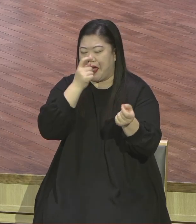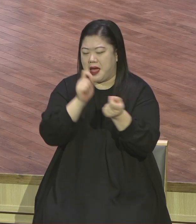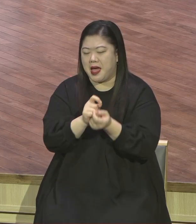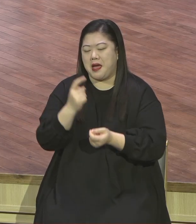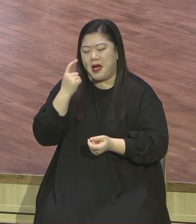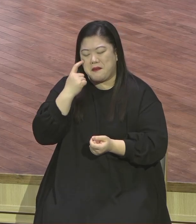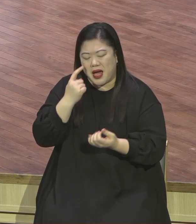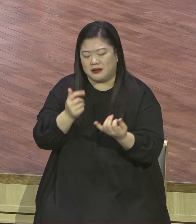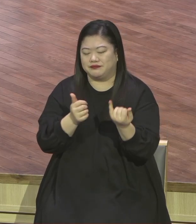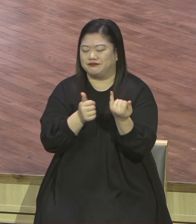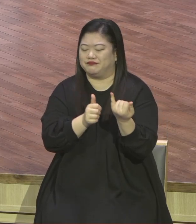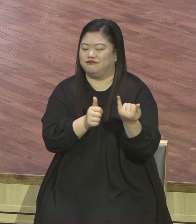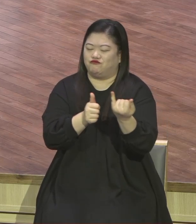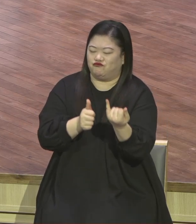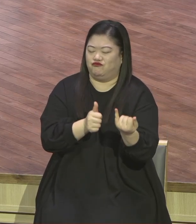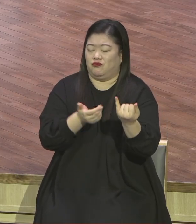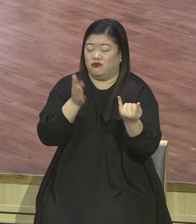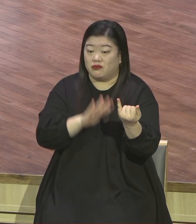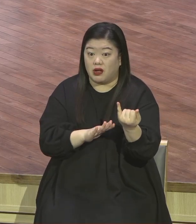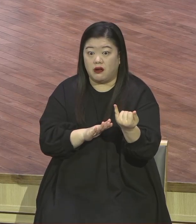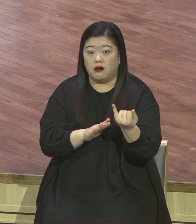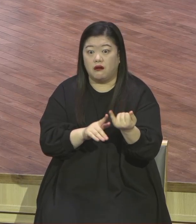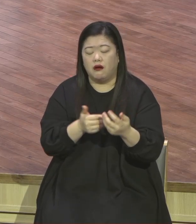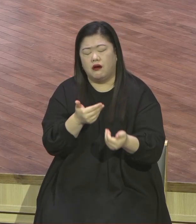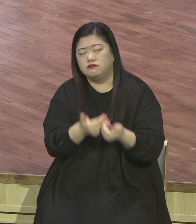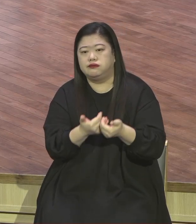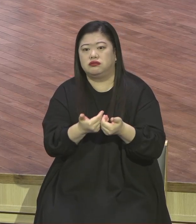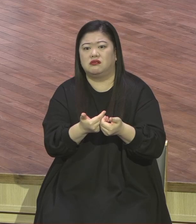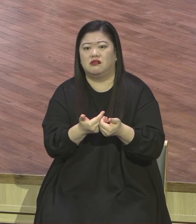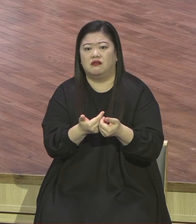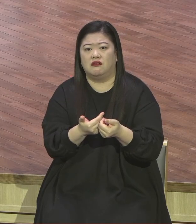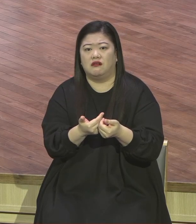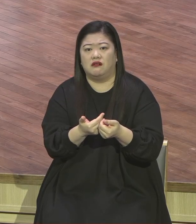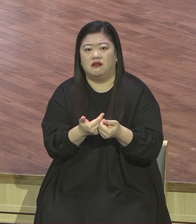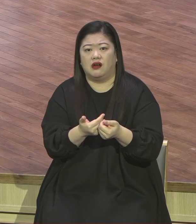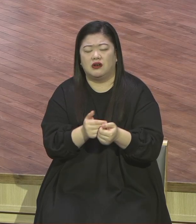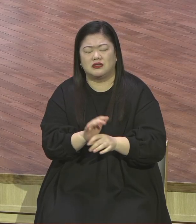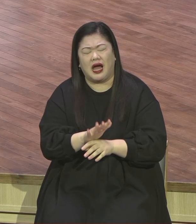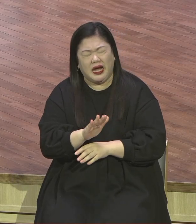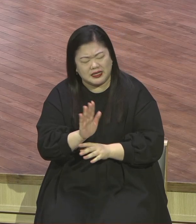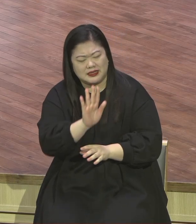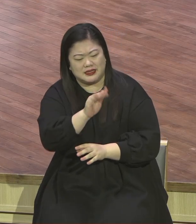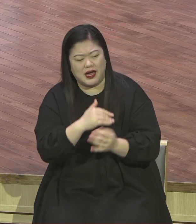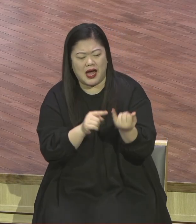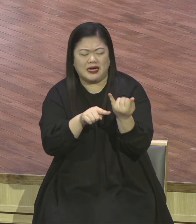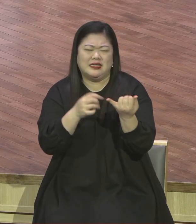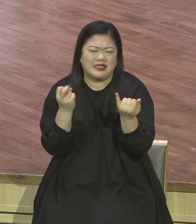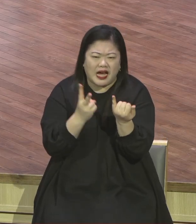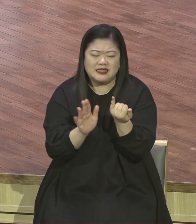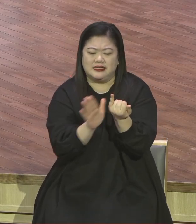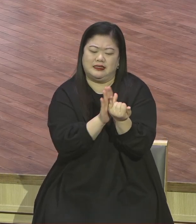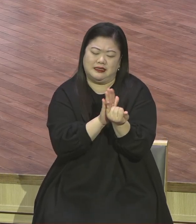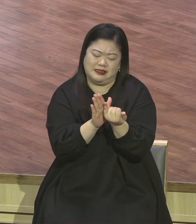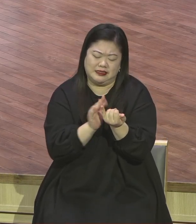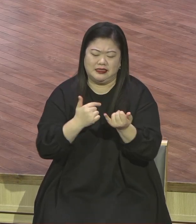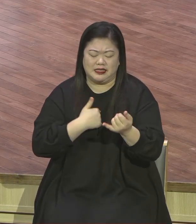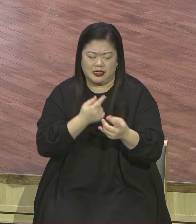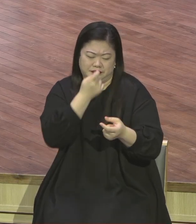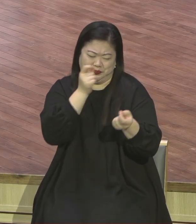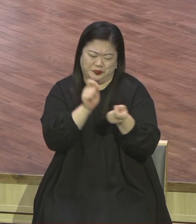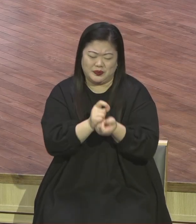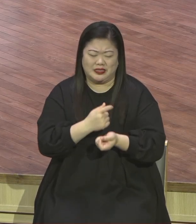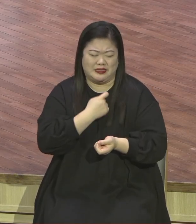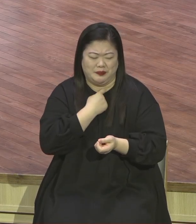목사님이 화해를 시도하려고 애를 써도 이 권사님이 소통 안에